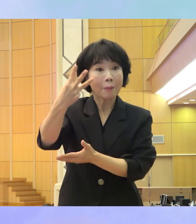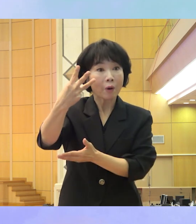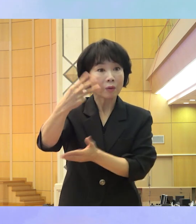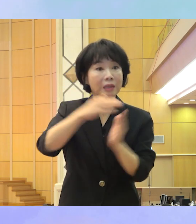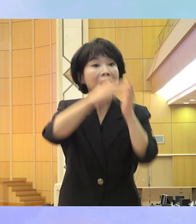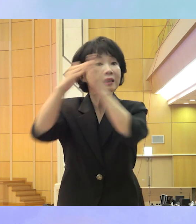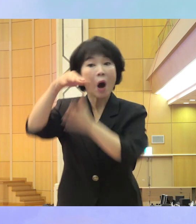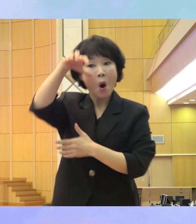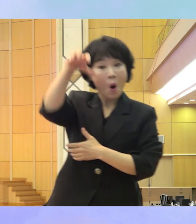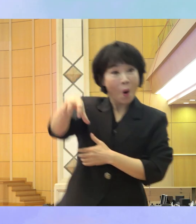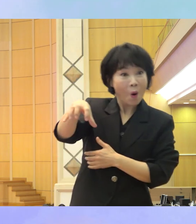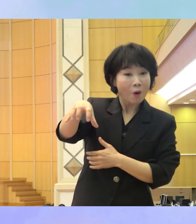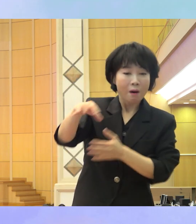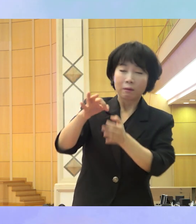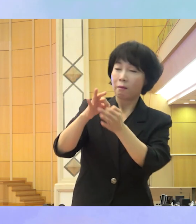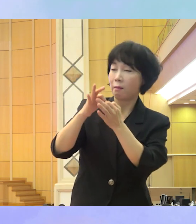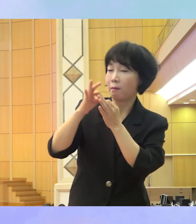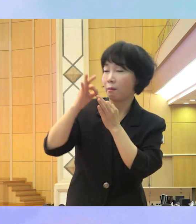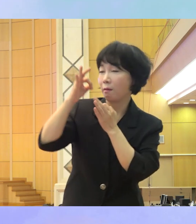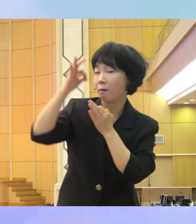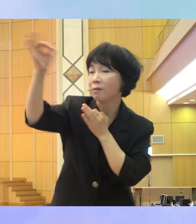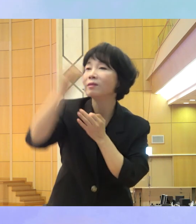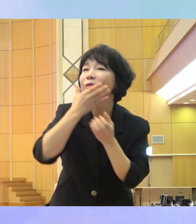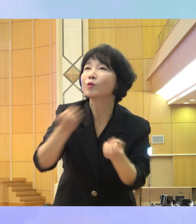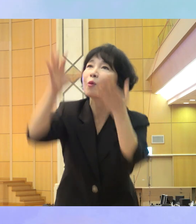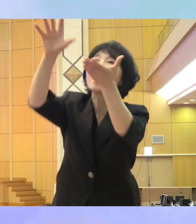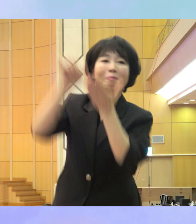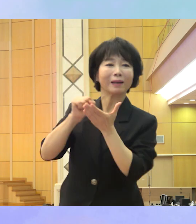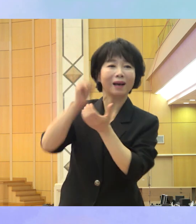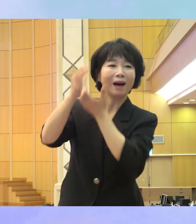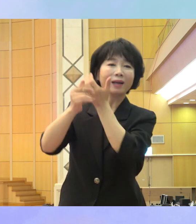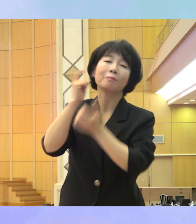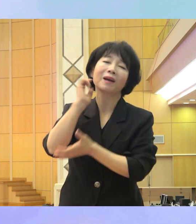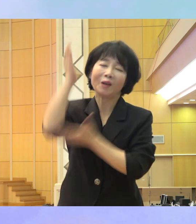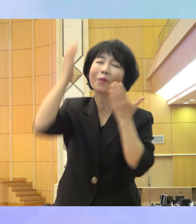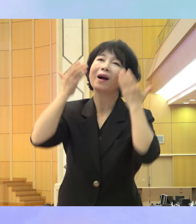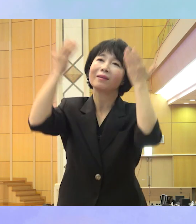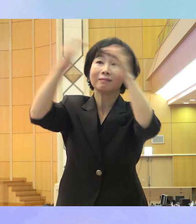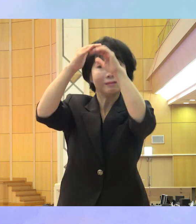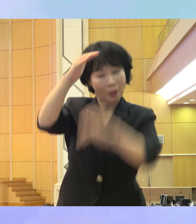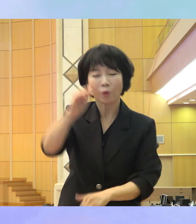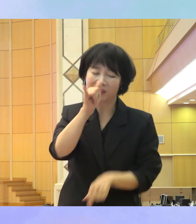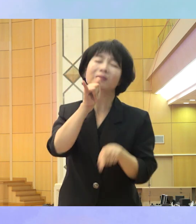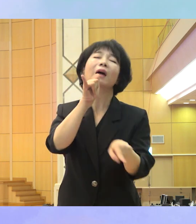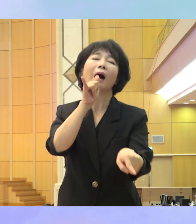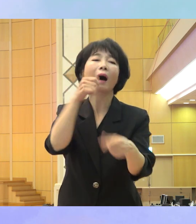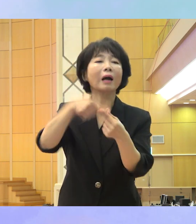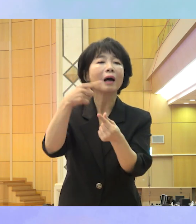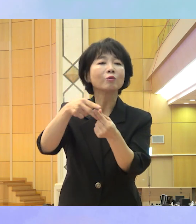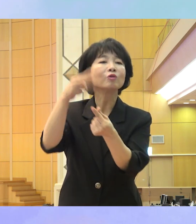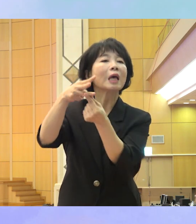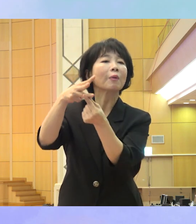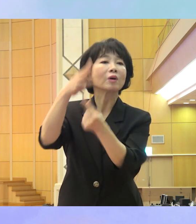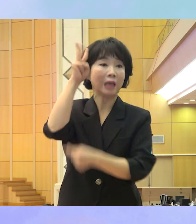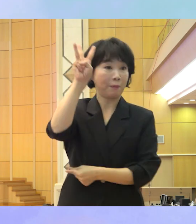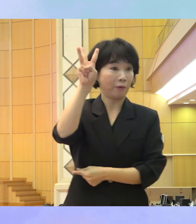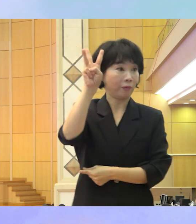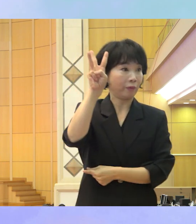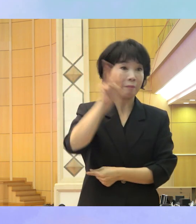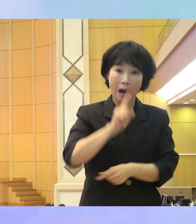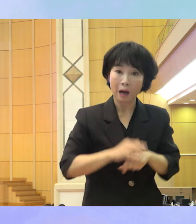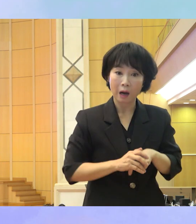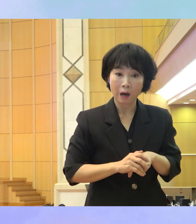그곳에서 영원히 축복받아 하나님께 영광을 돌린 것을 볼 수가 있어요. 3번.